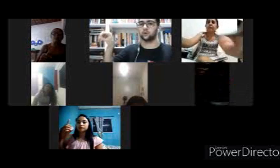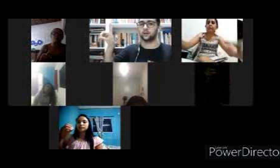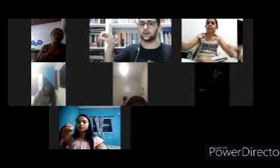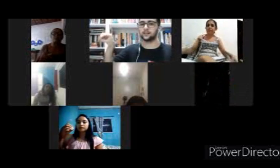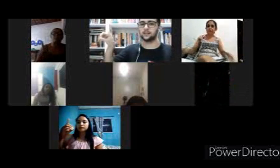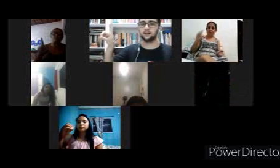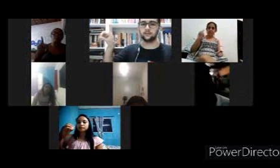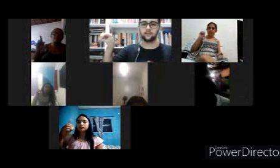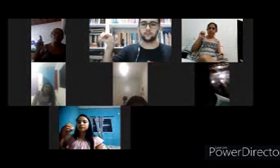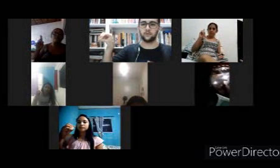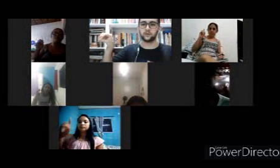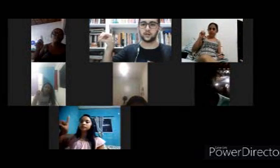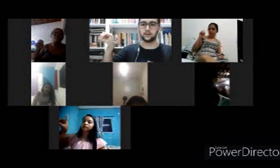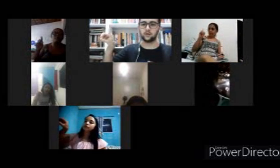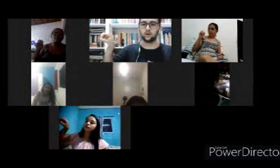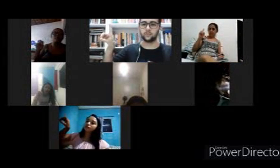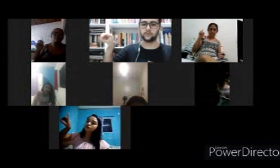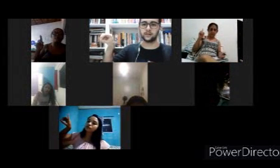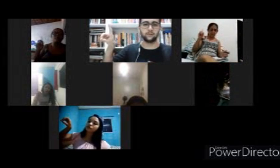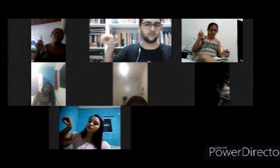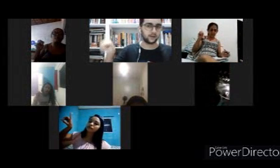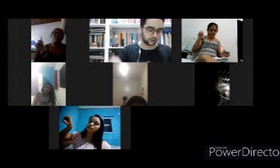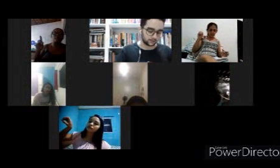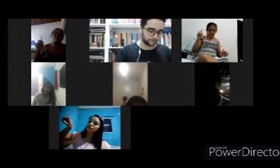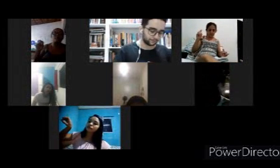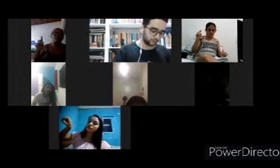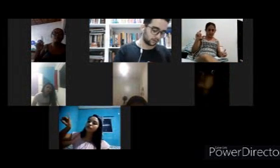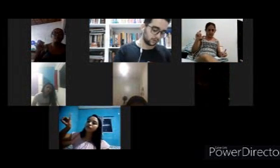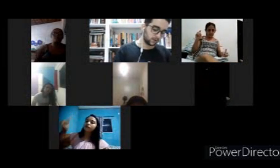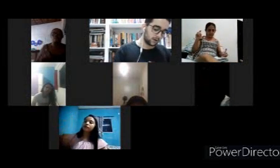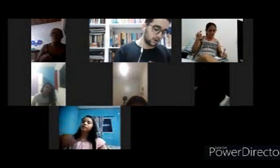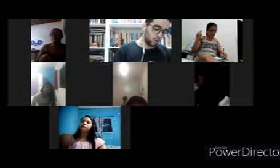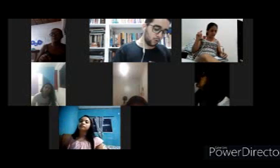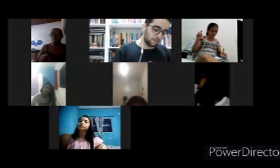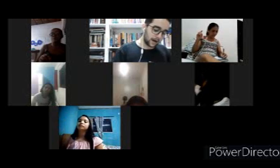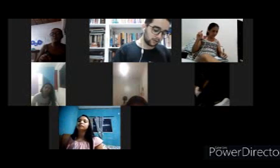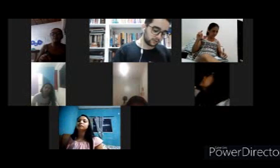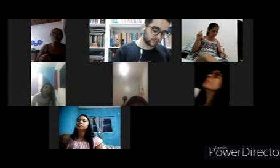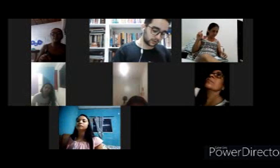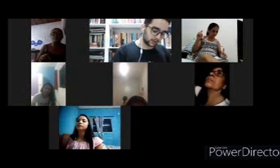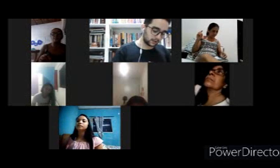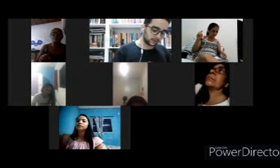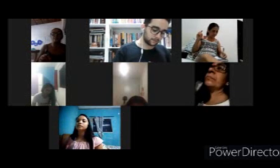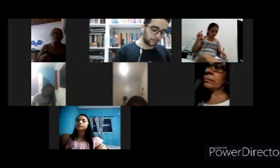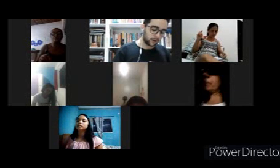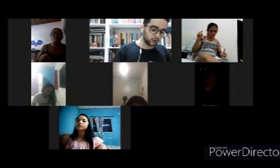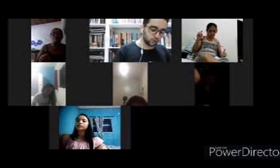que é assim, mão fechada em O e depois abre e fecha. O bairro de vocês,